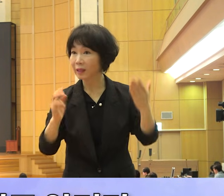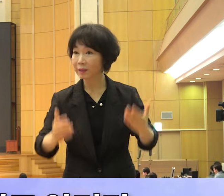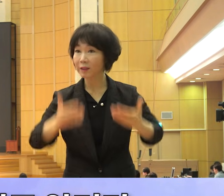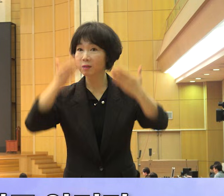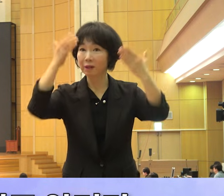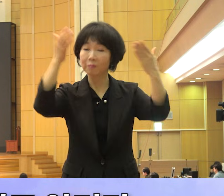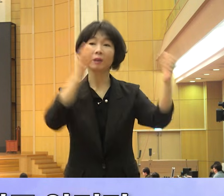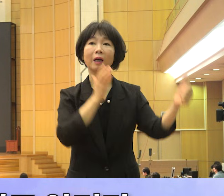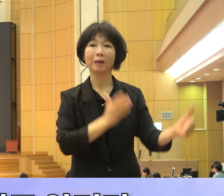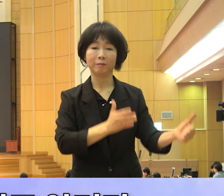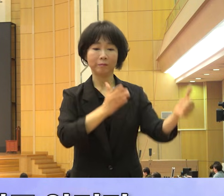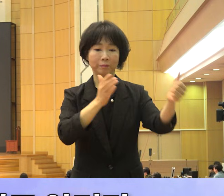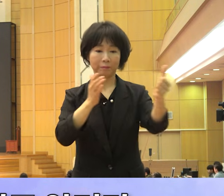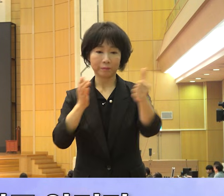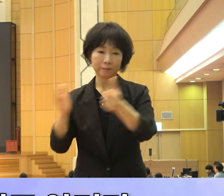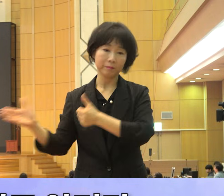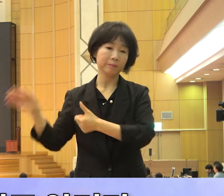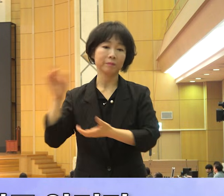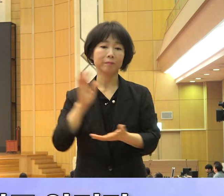나아가시겠습니다.